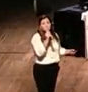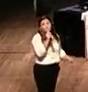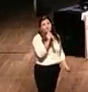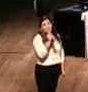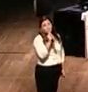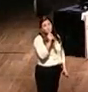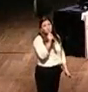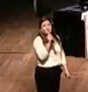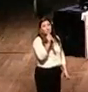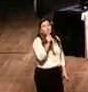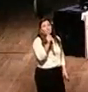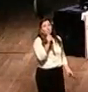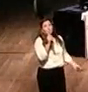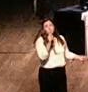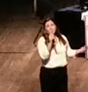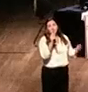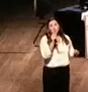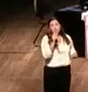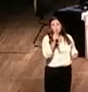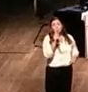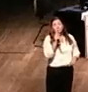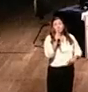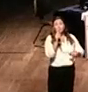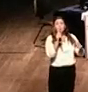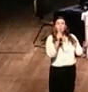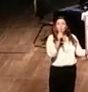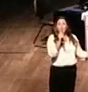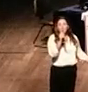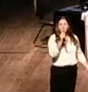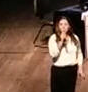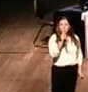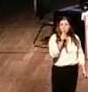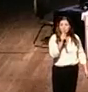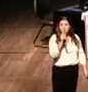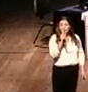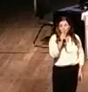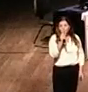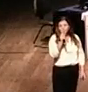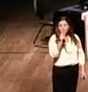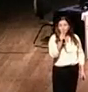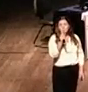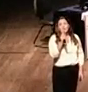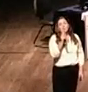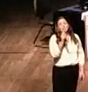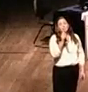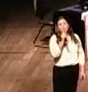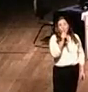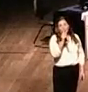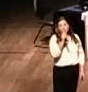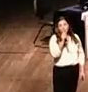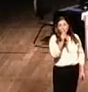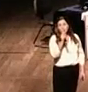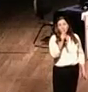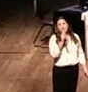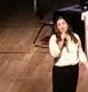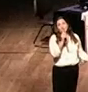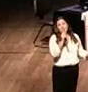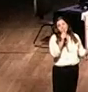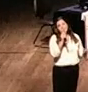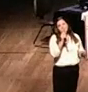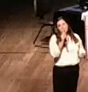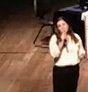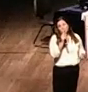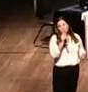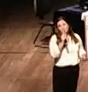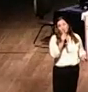tudo que a gente faz né O nosso planejamento ele é todo colocado dentro de sistema de informática e